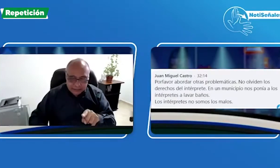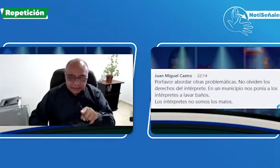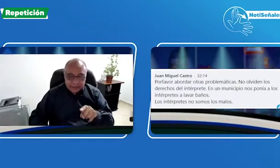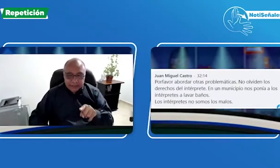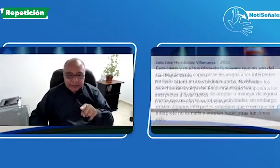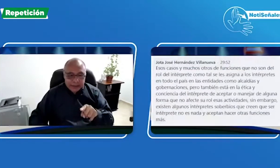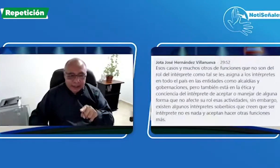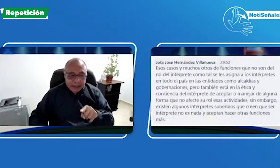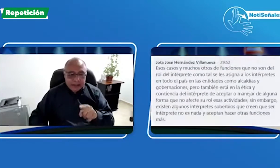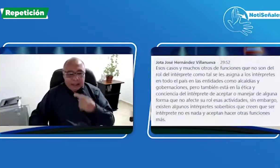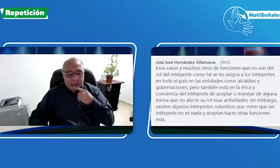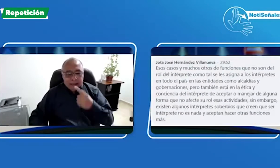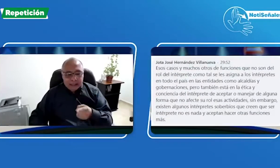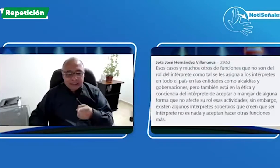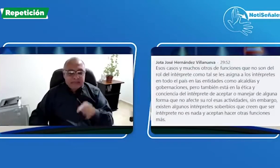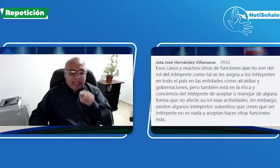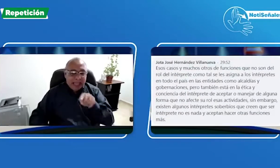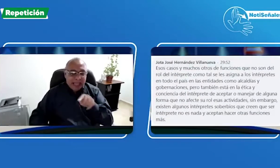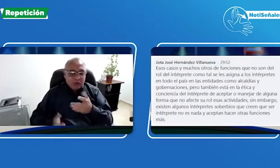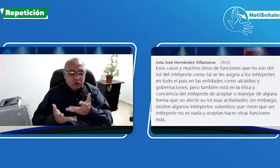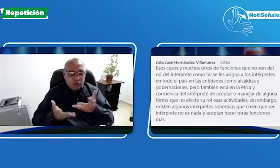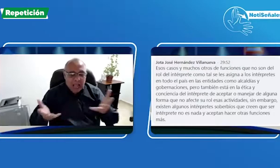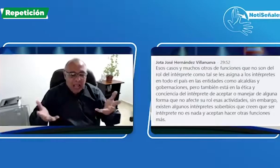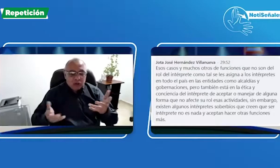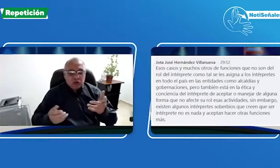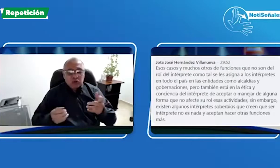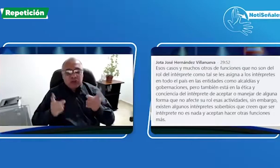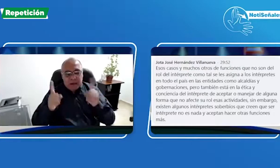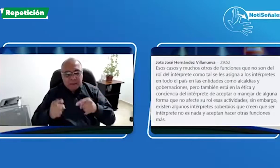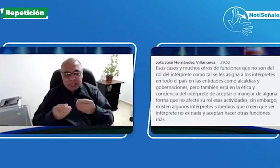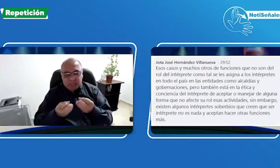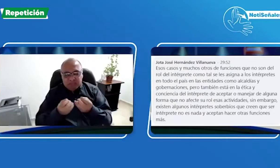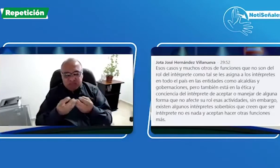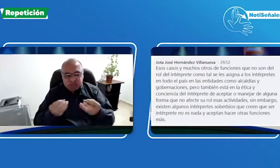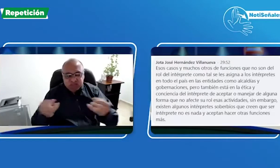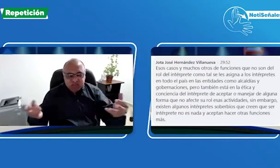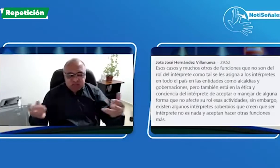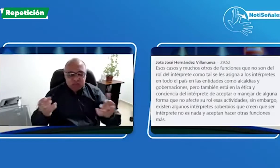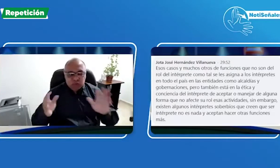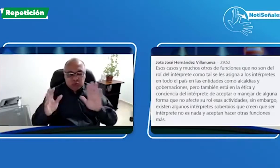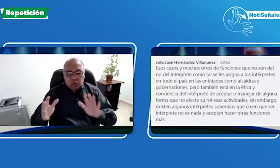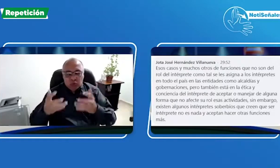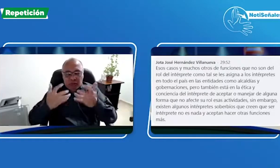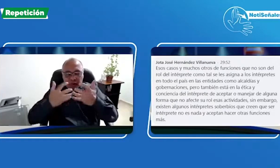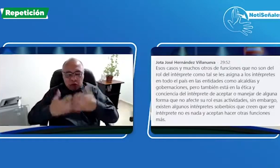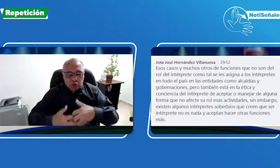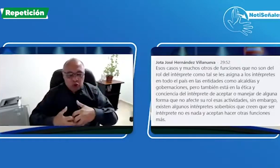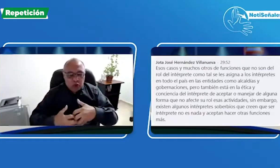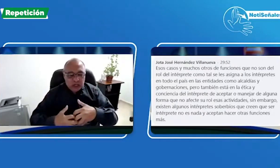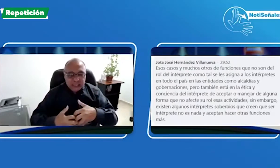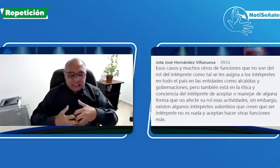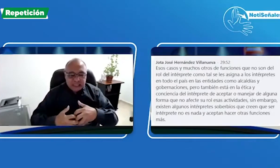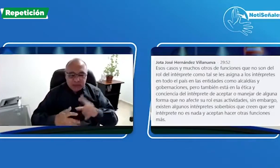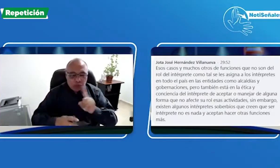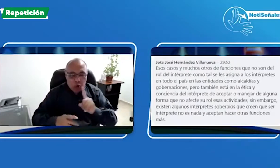José Hernández También nos Deja Un comentario Y él Nos dice